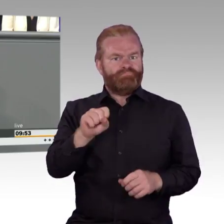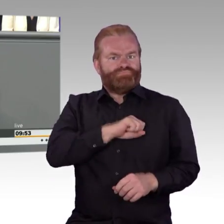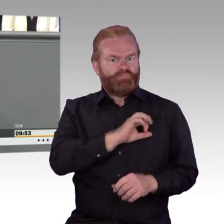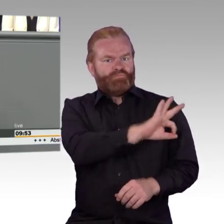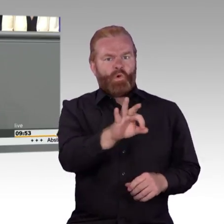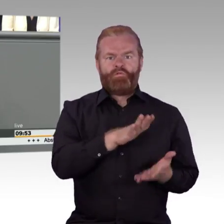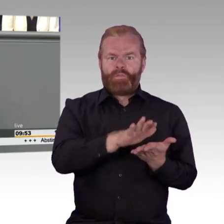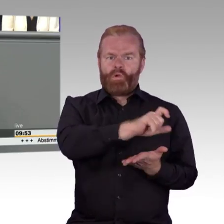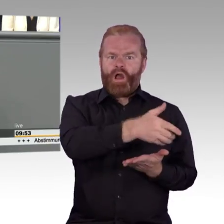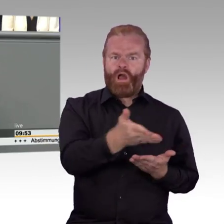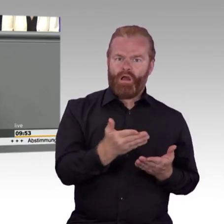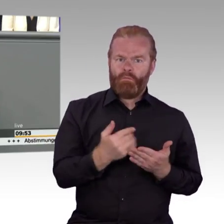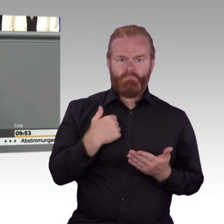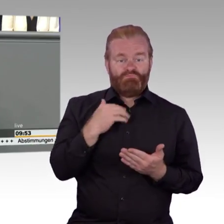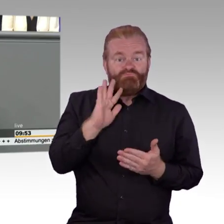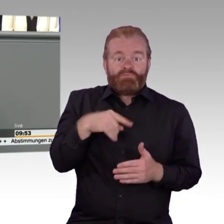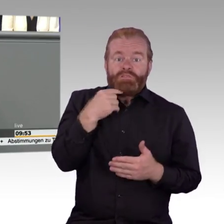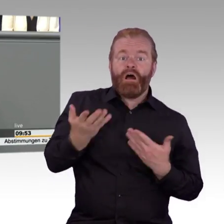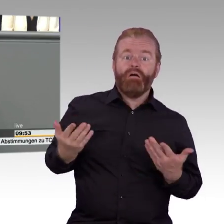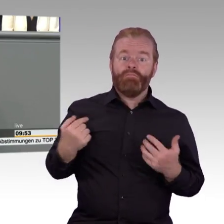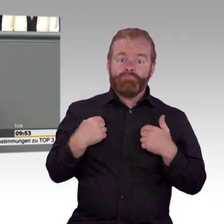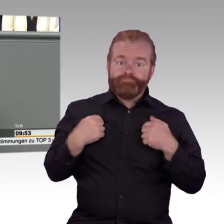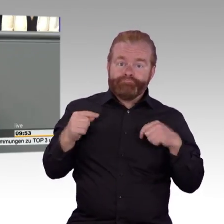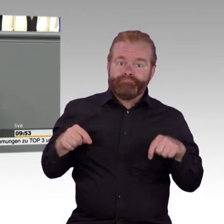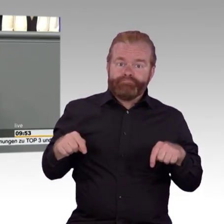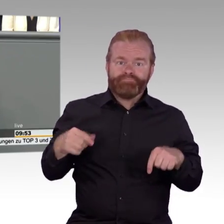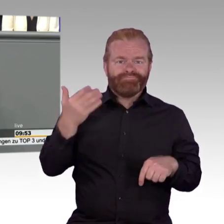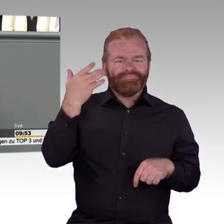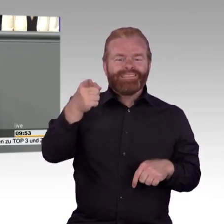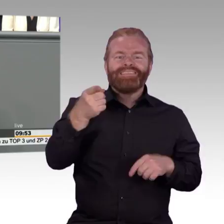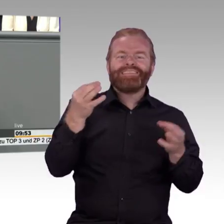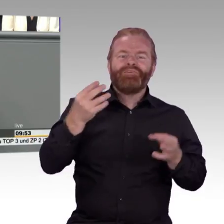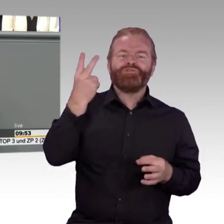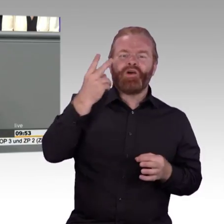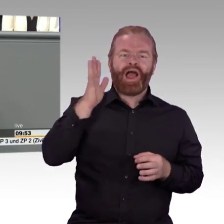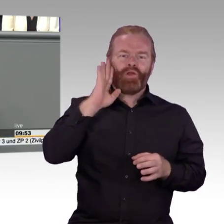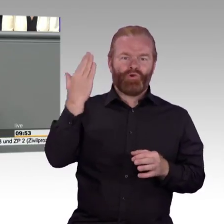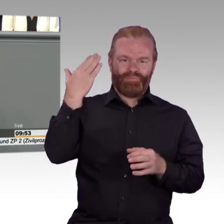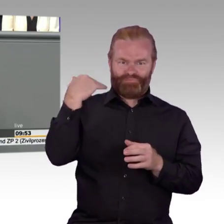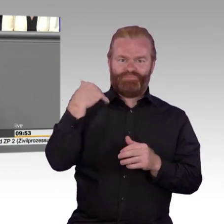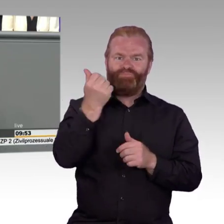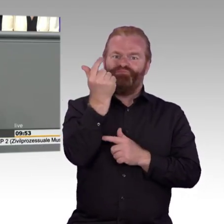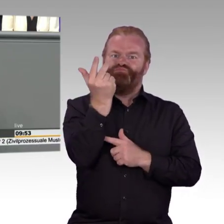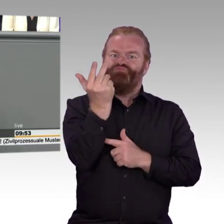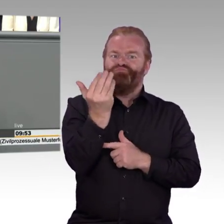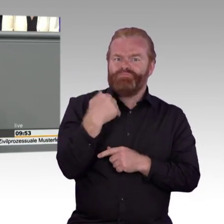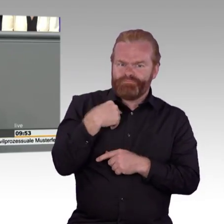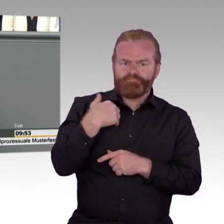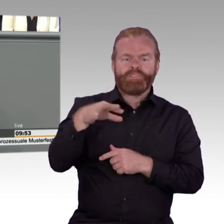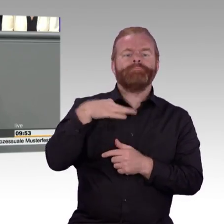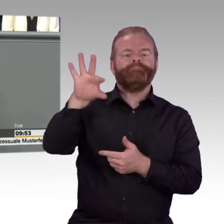die erstinstanzliche Zuständigkeit beim Oberlandesgericht verkürzen wir den Instanzenzug und schaffen